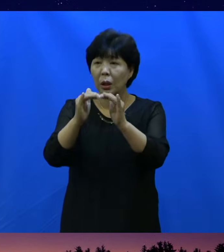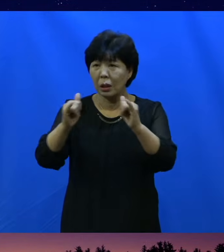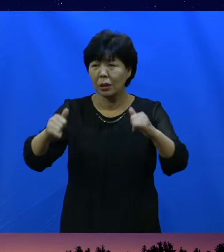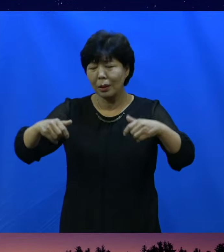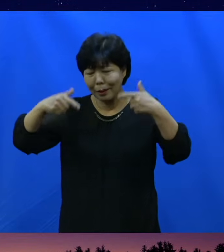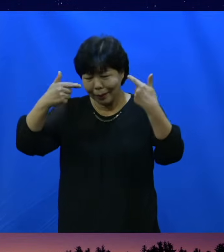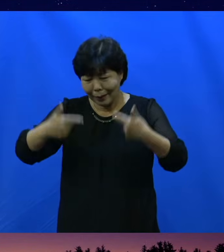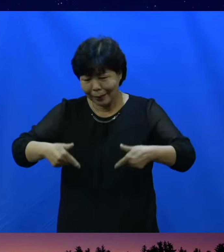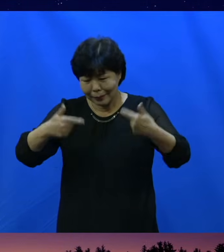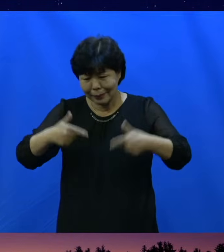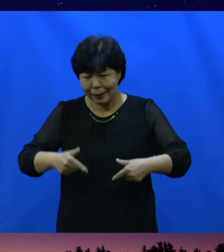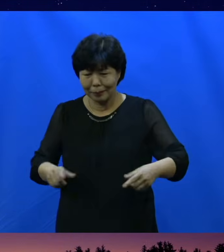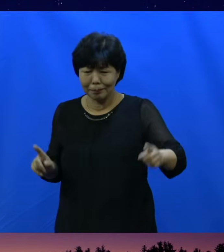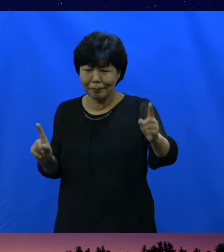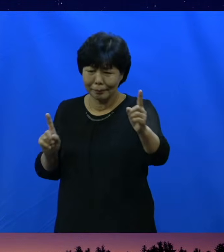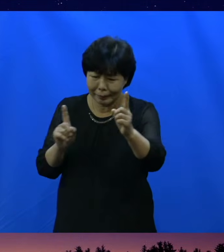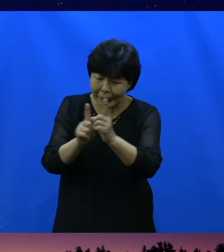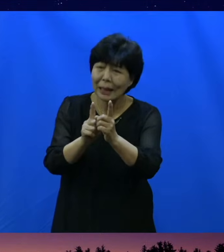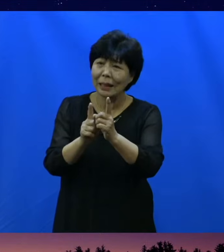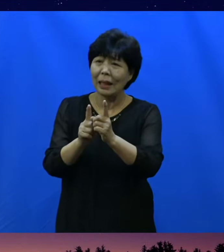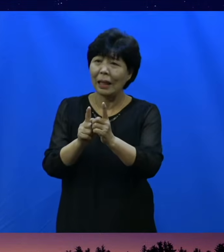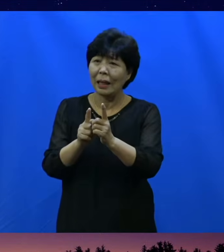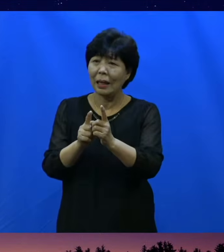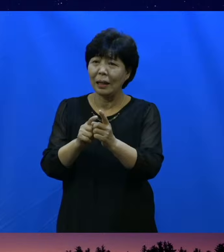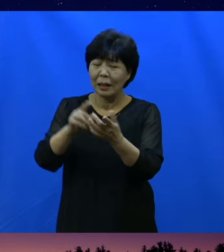현실입니다. 선택이 아니라 피할 수 없는